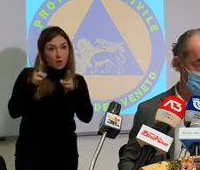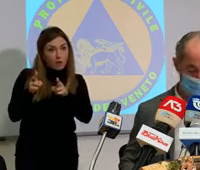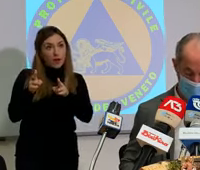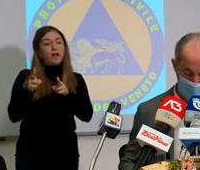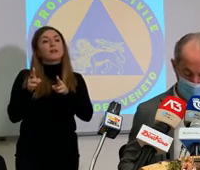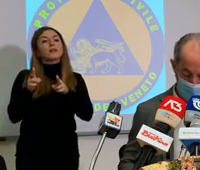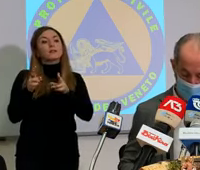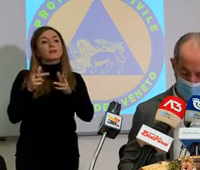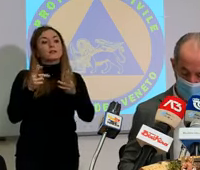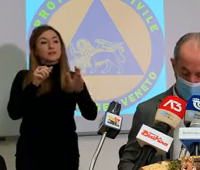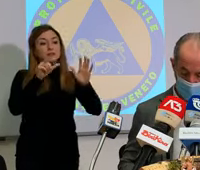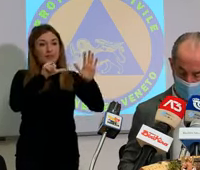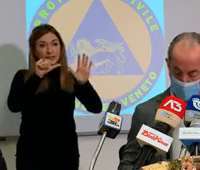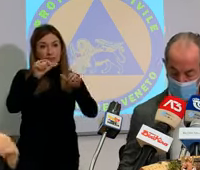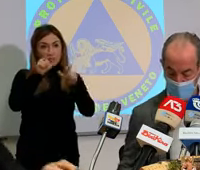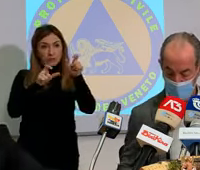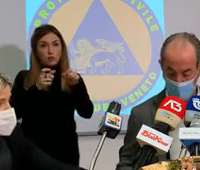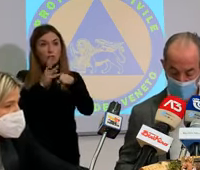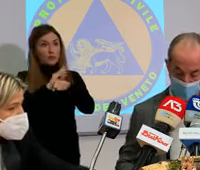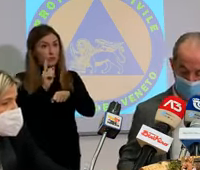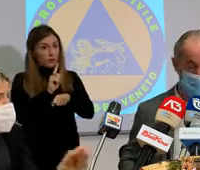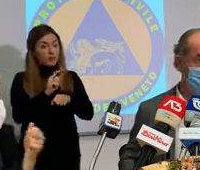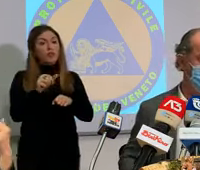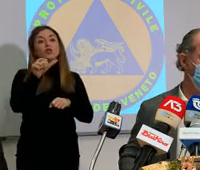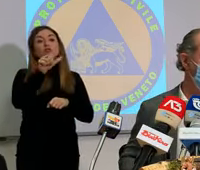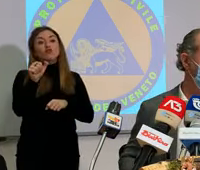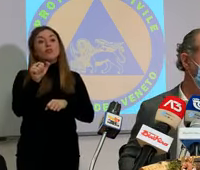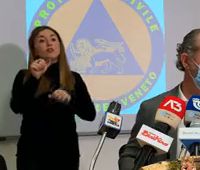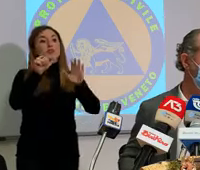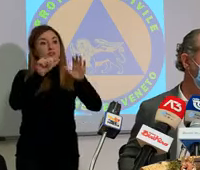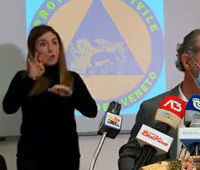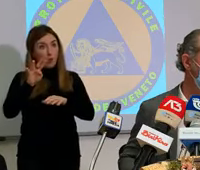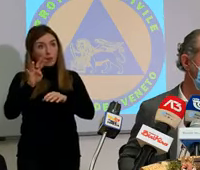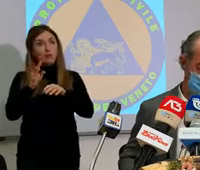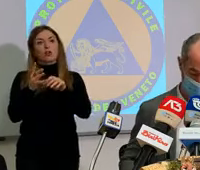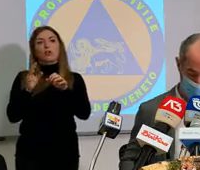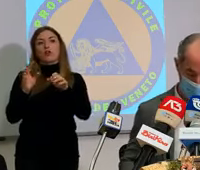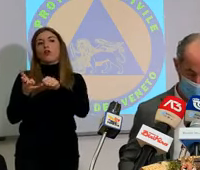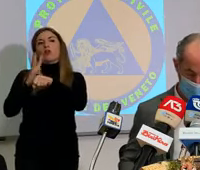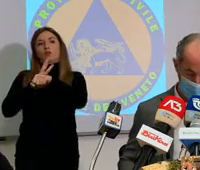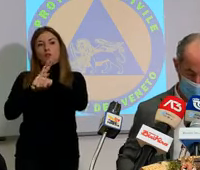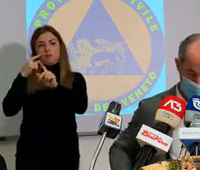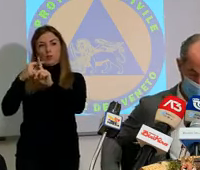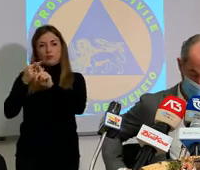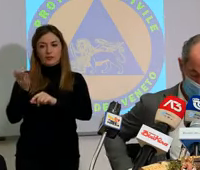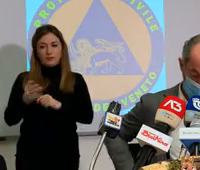persone no covip e 164 covi di